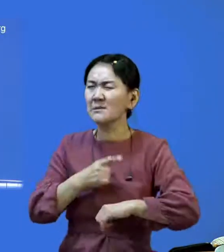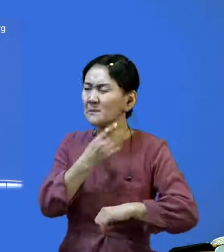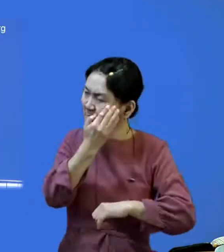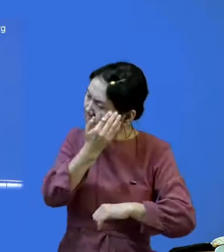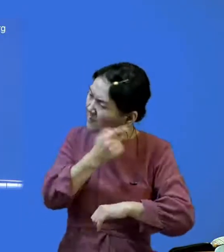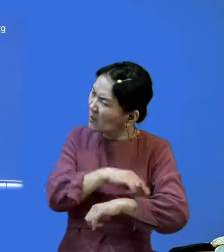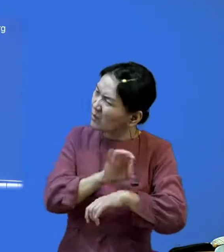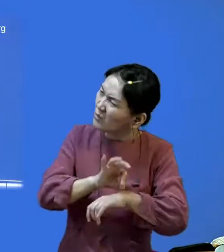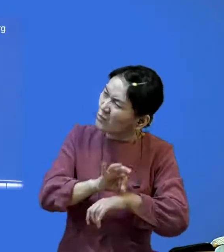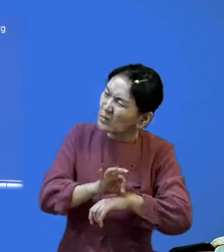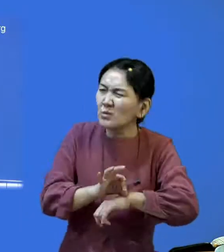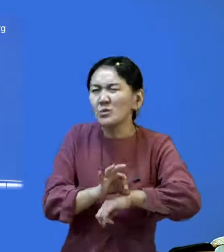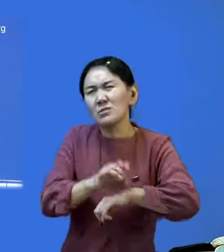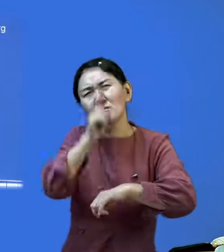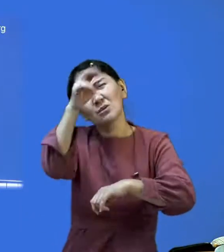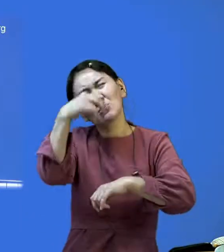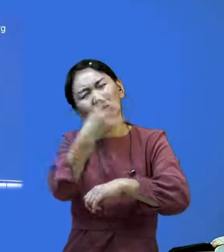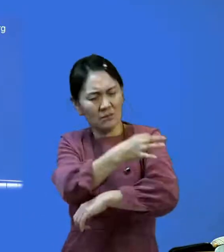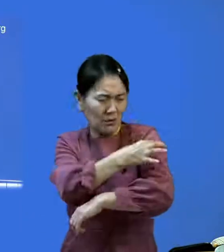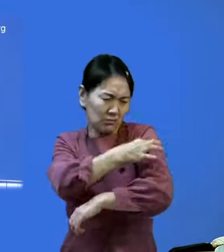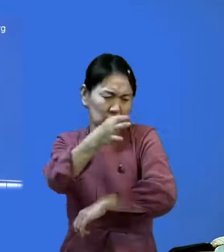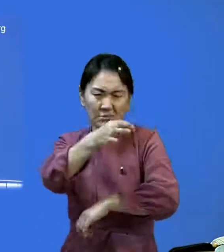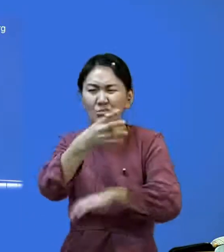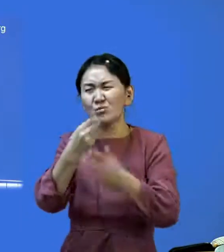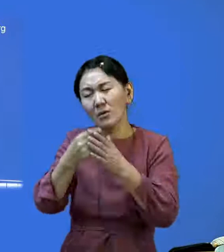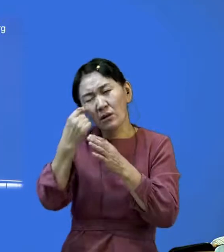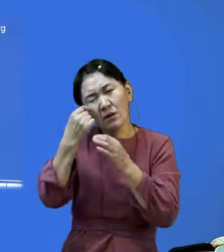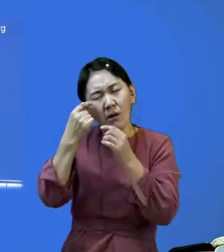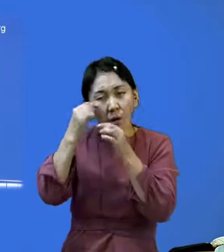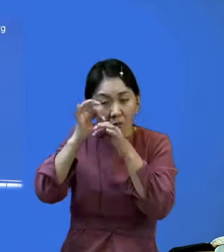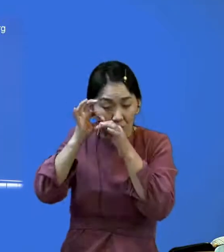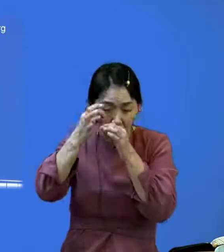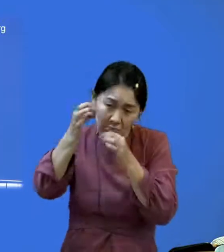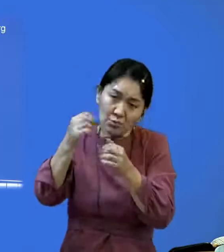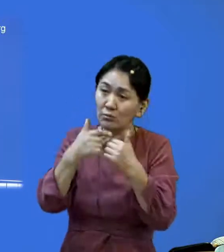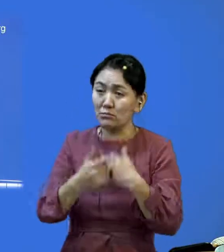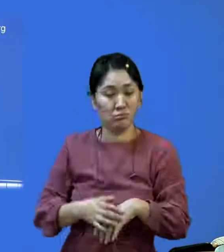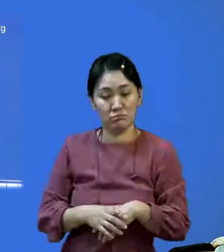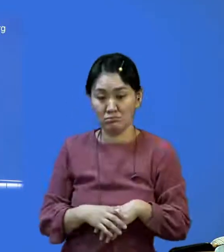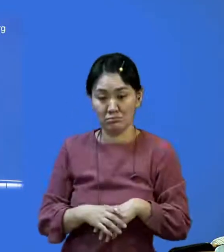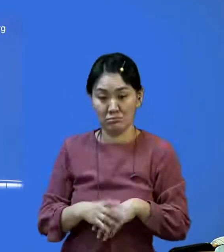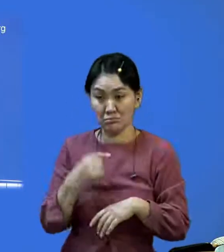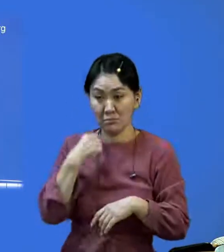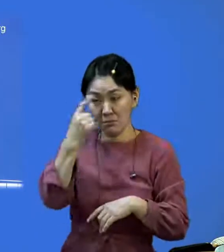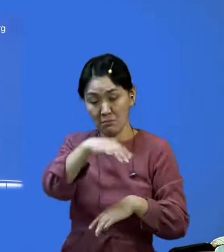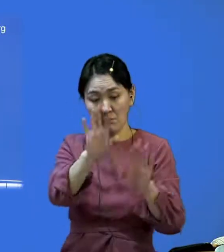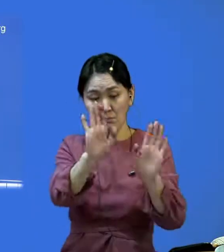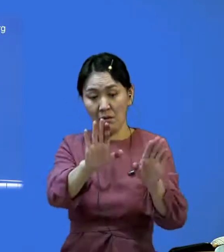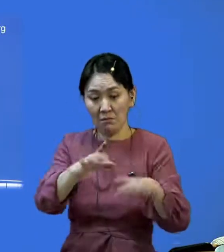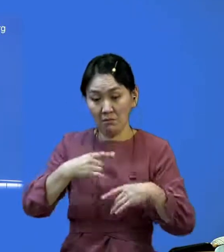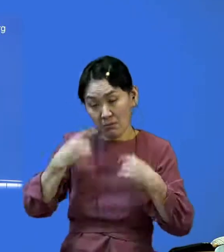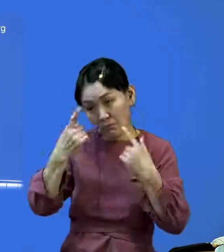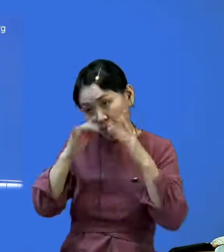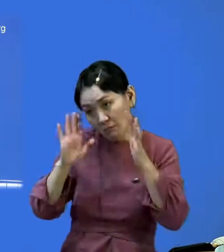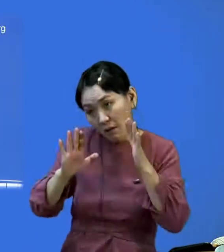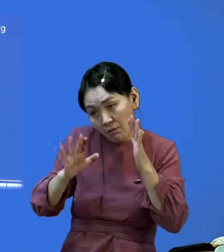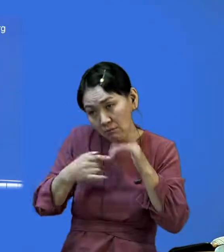Энэ өргөсийг мань аваад өгөөд гээд 3 даа хүсэмжилсэн гэтэл үгүй шүү дээ. Чи өргөстэй байсан дээрээ гэтгсэн.